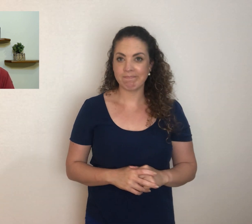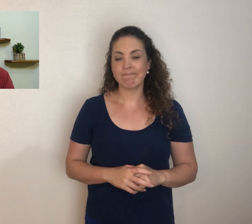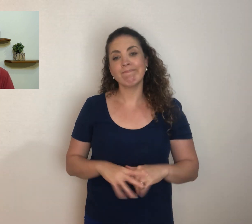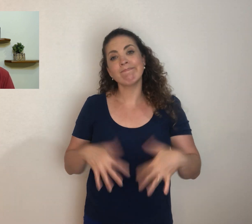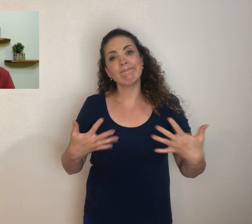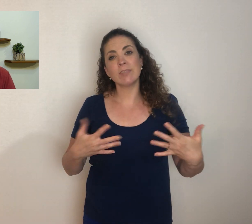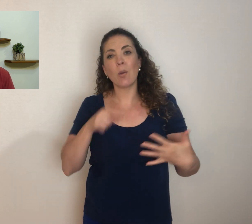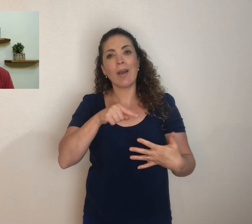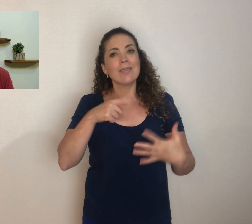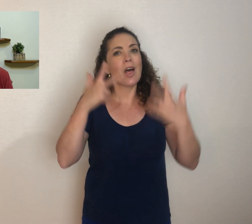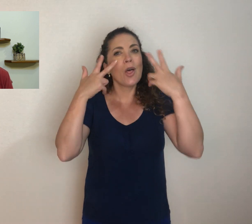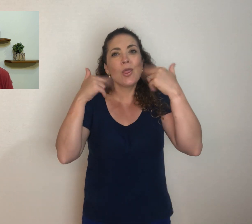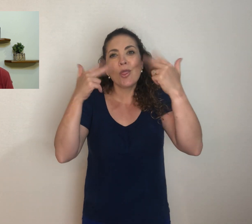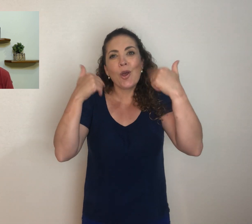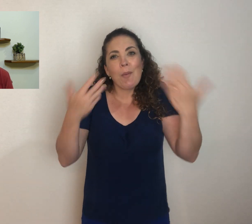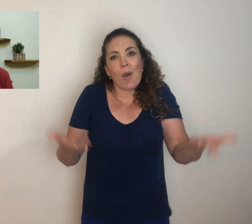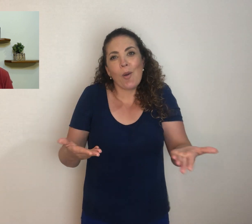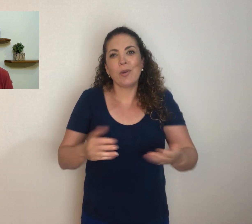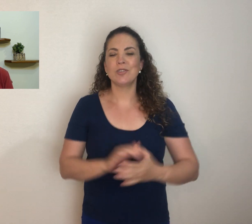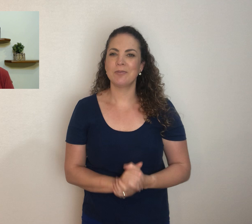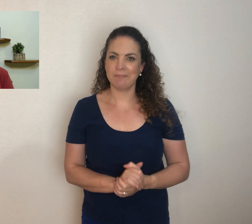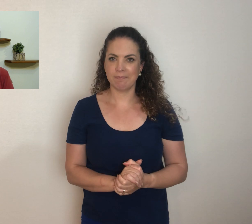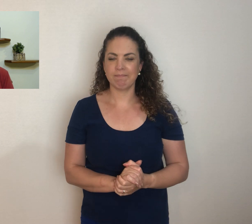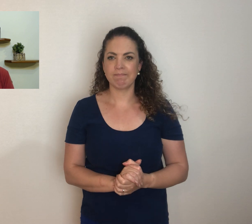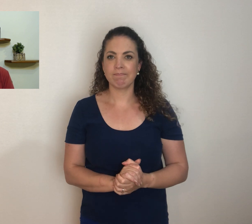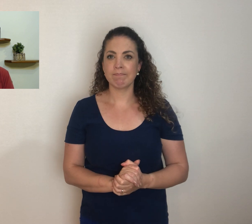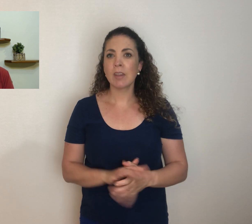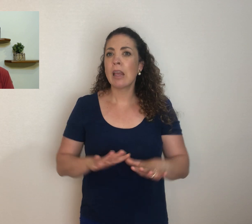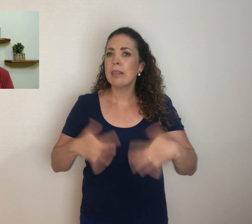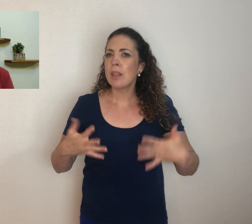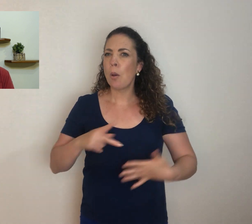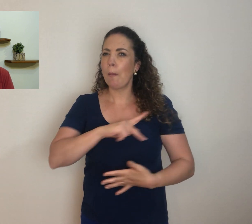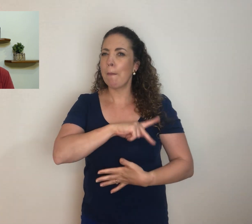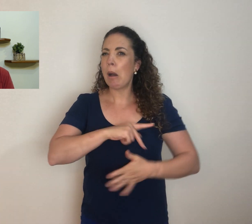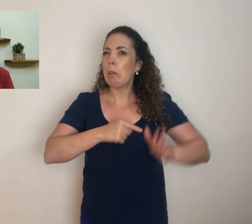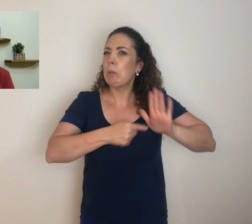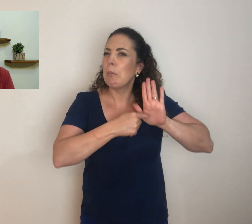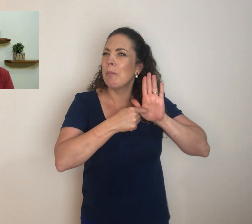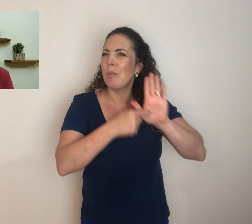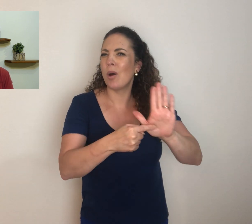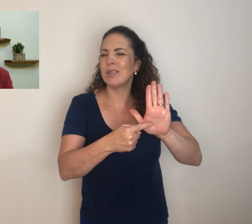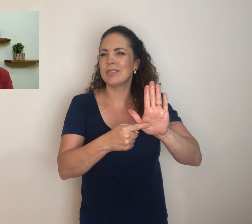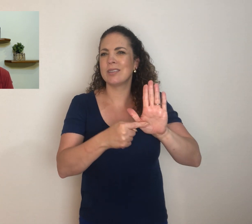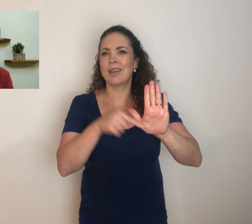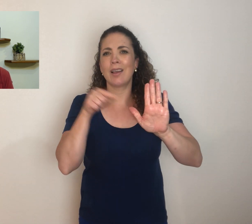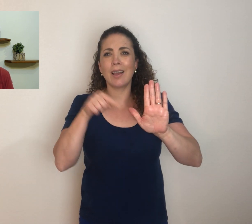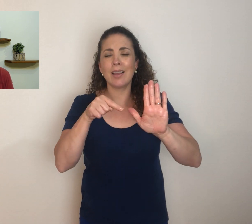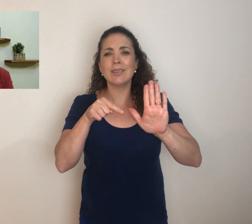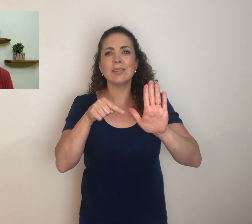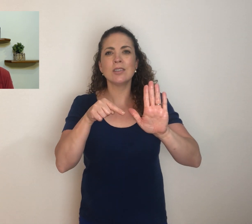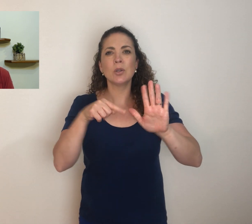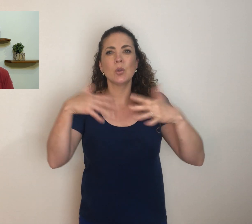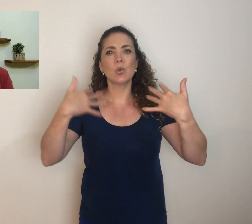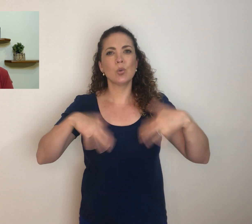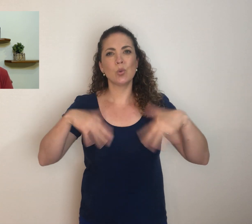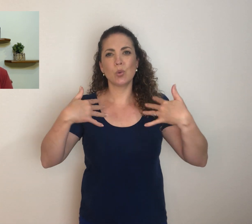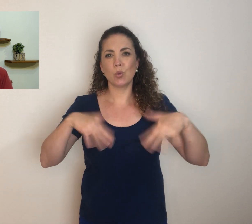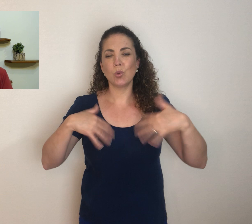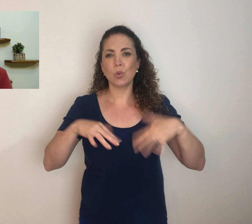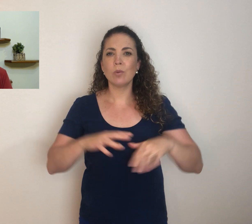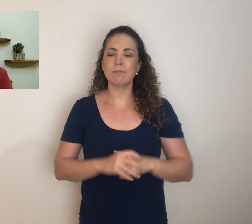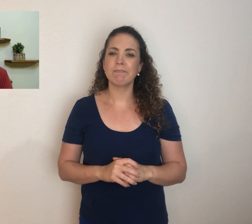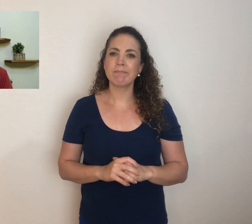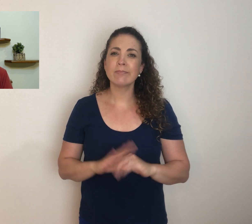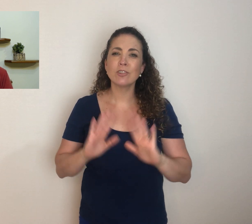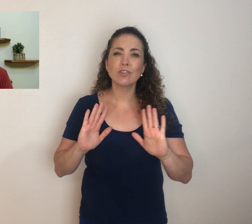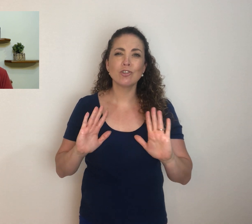Enfim, irmãos, este quadro que Paulo descreve aqui, não há dúvida que já